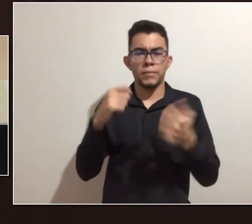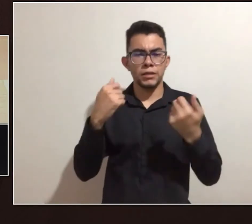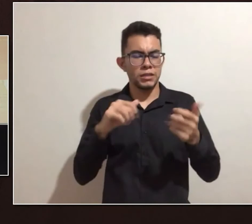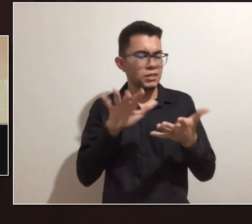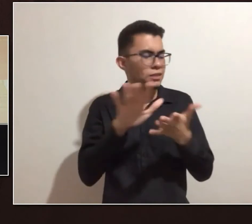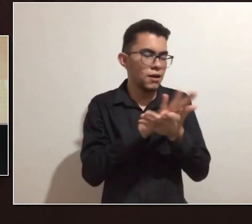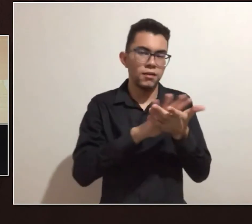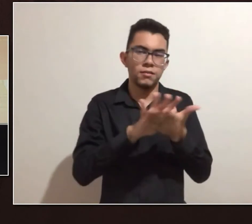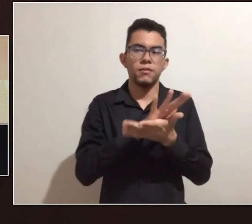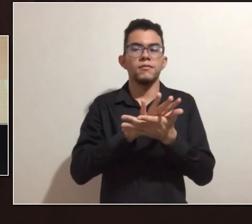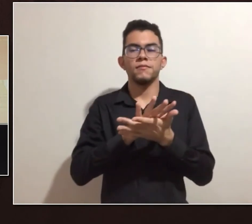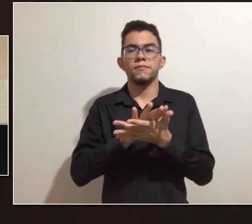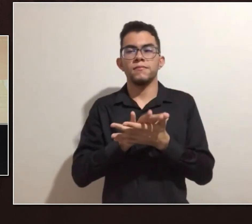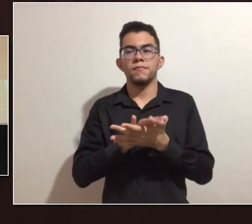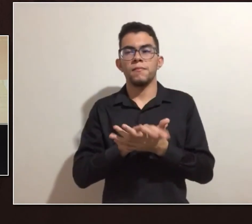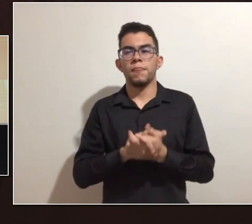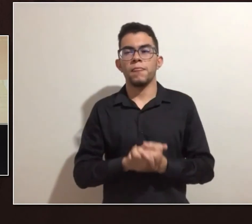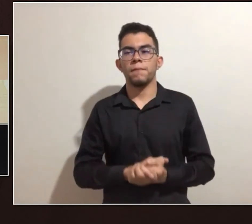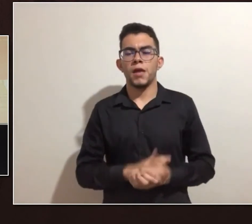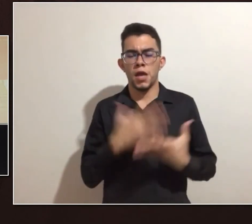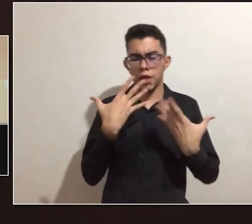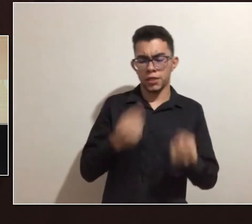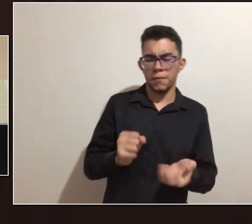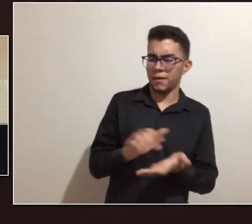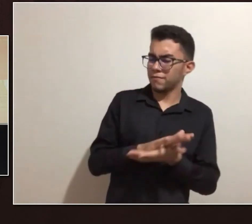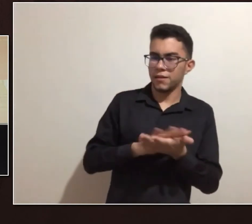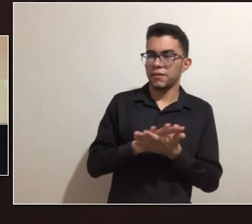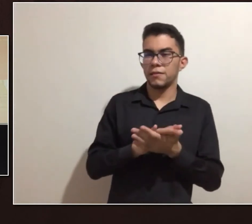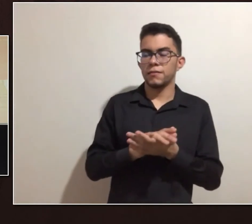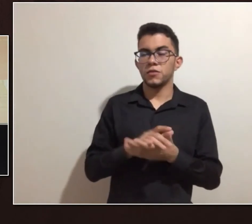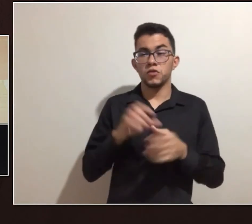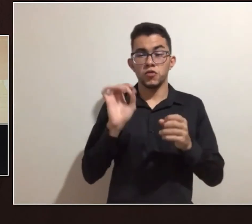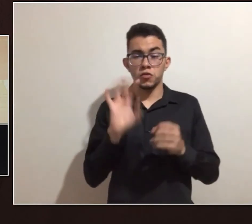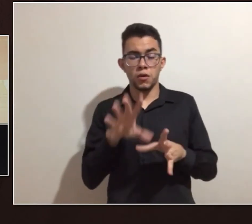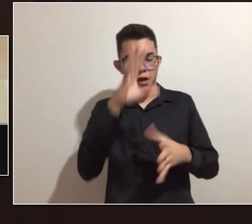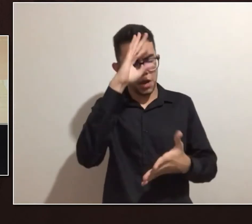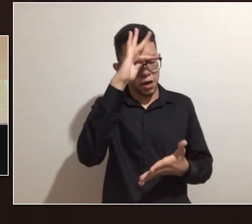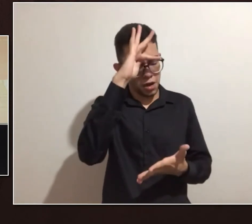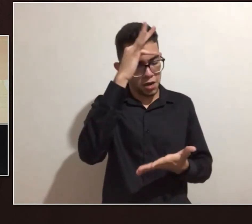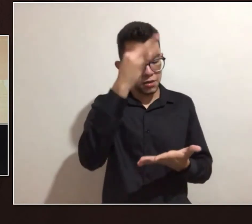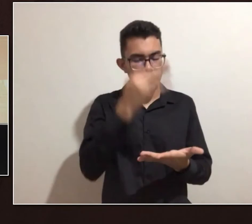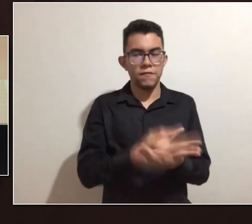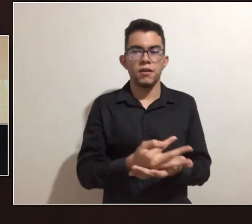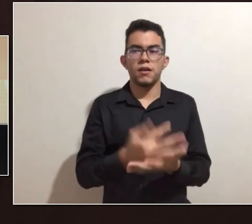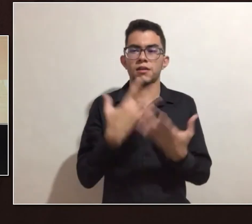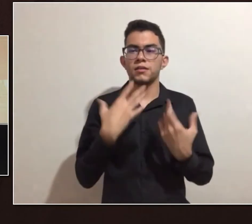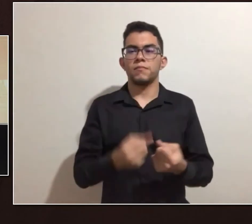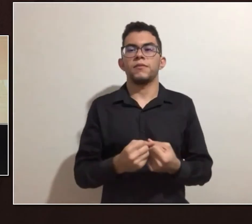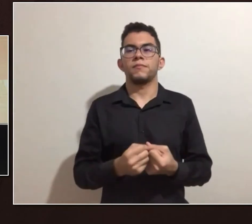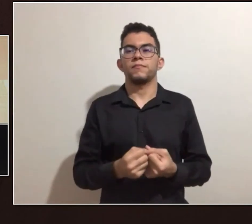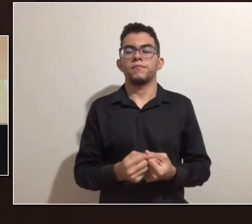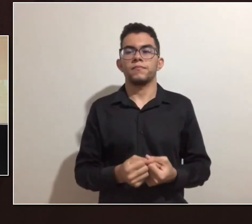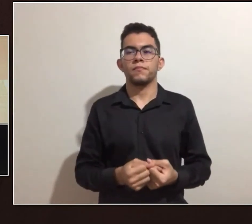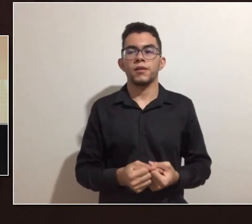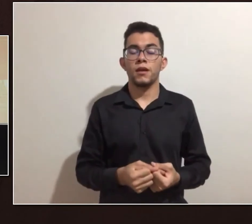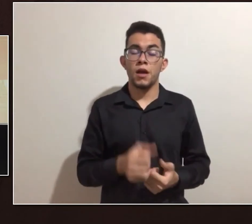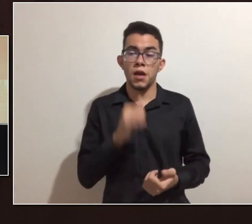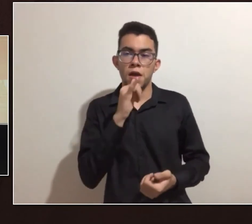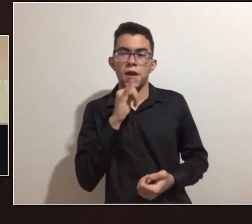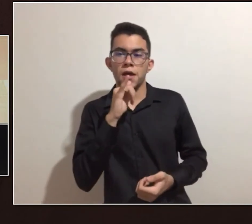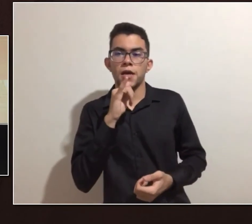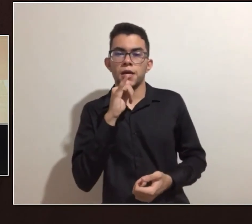receber. Desde que você seja homem, mesmo que você esteja no regime comunista, como na China, ou você